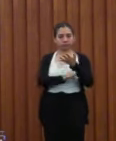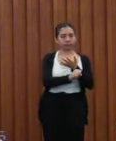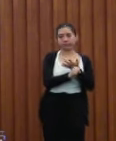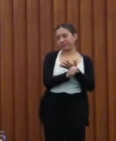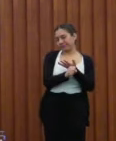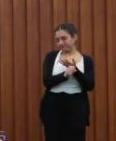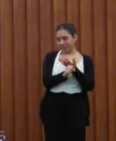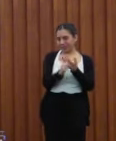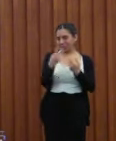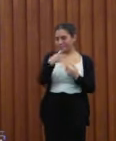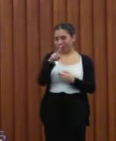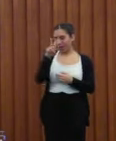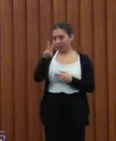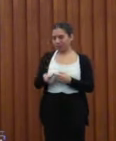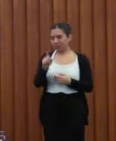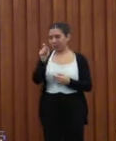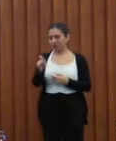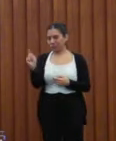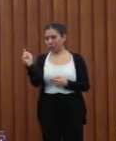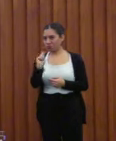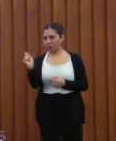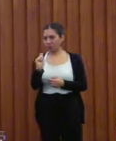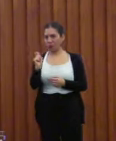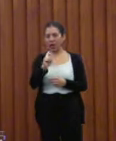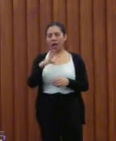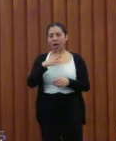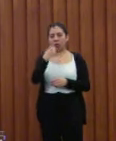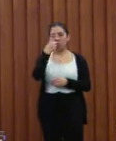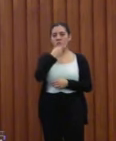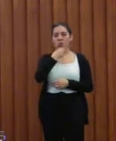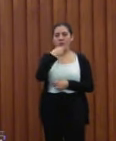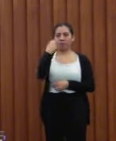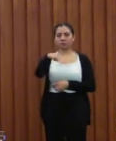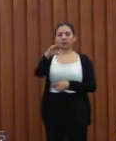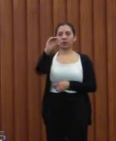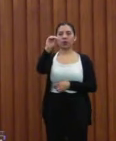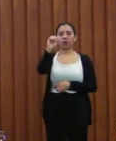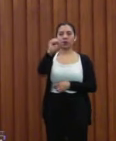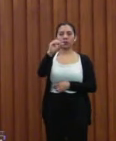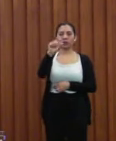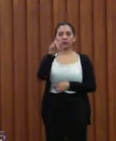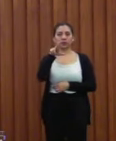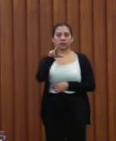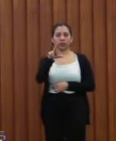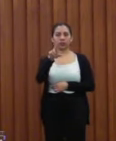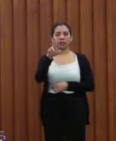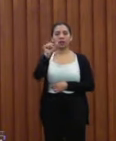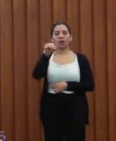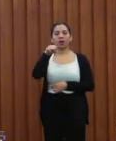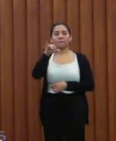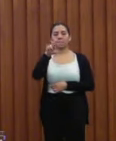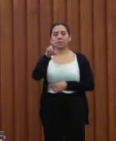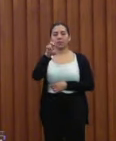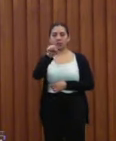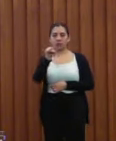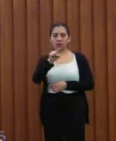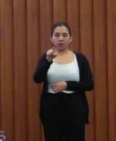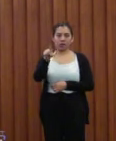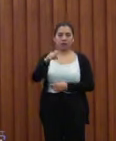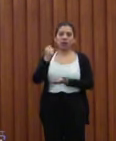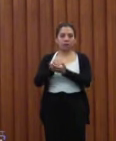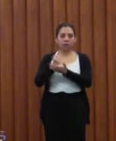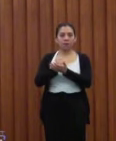muy conocido, que es el de Óscar Ramírez Ciordia, que logramos liberar y que